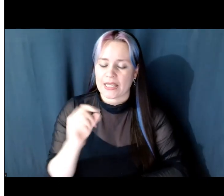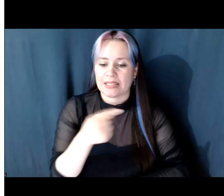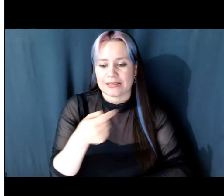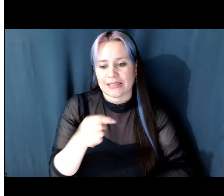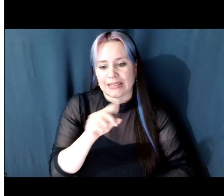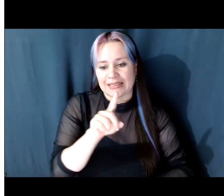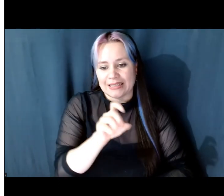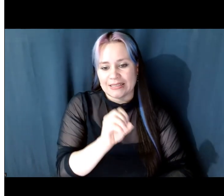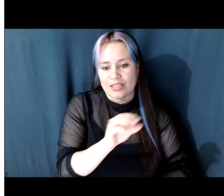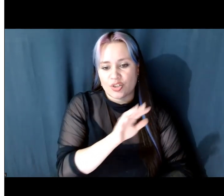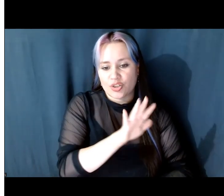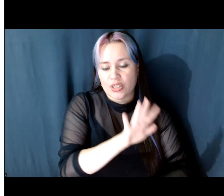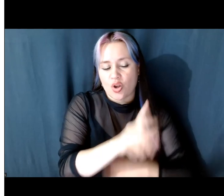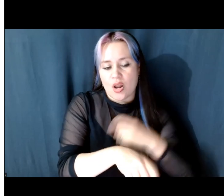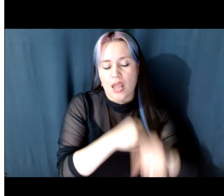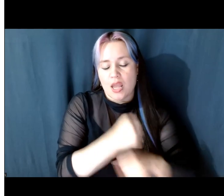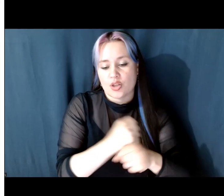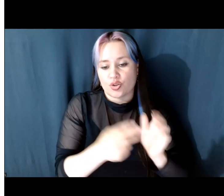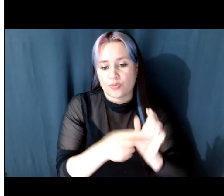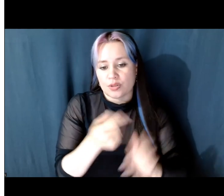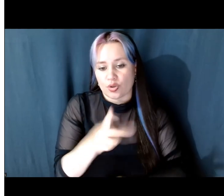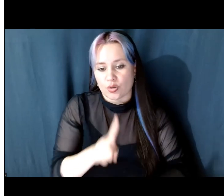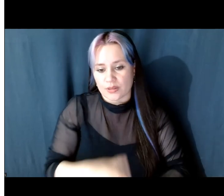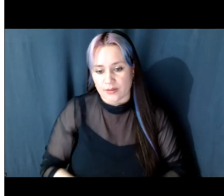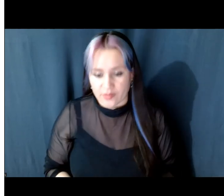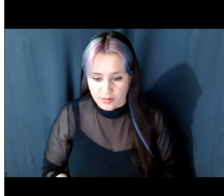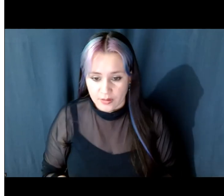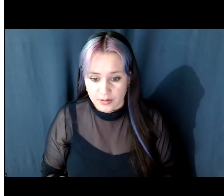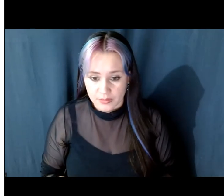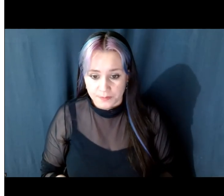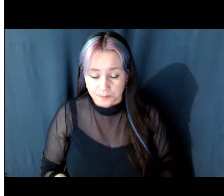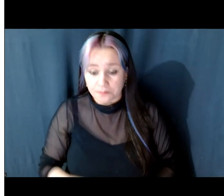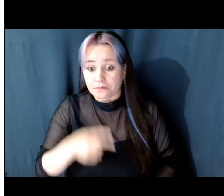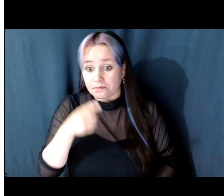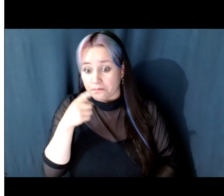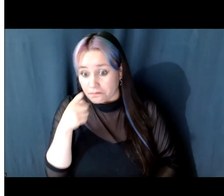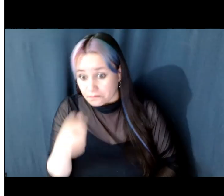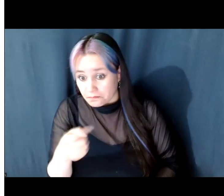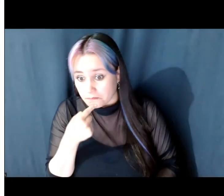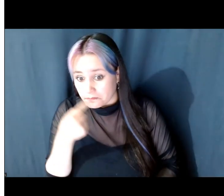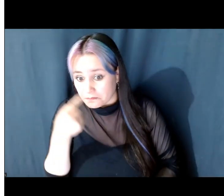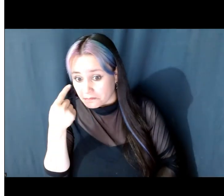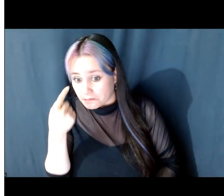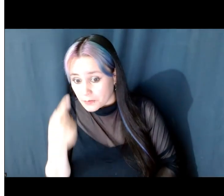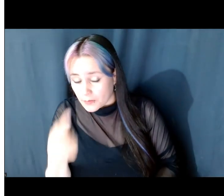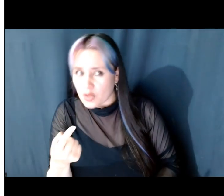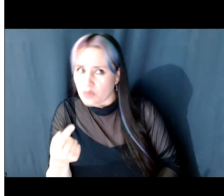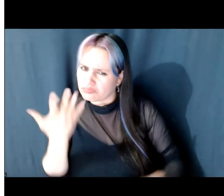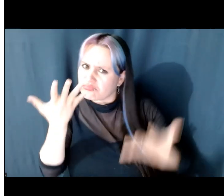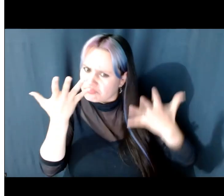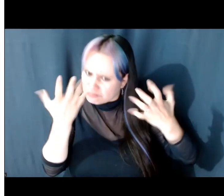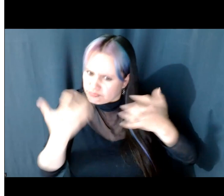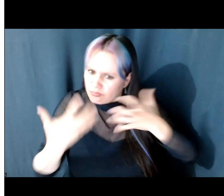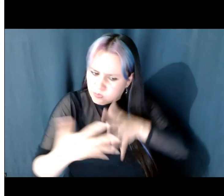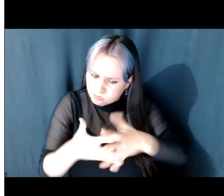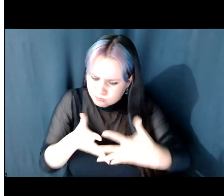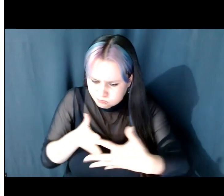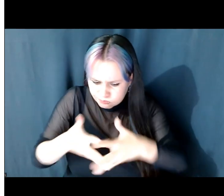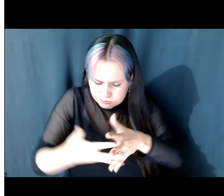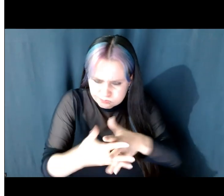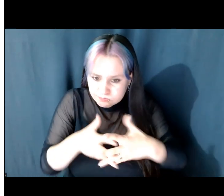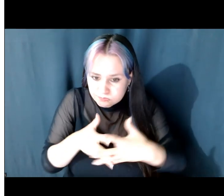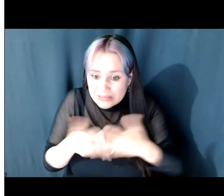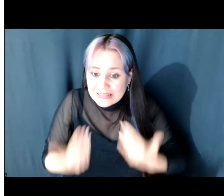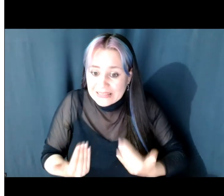experiencia capital humano y técnico en las acciones que favorecen dicha inclusión y en atención al lema promovido por la